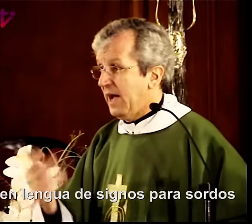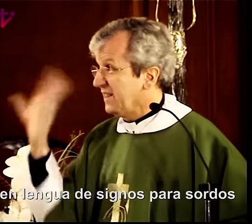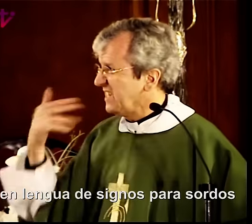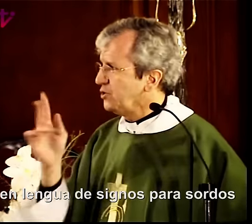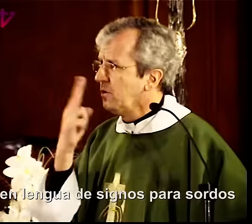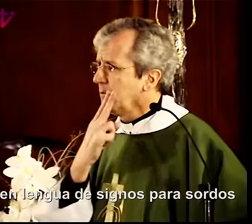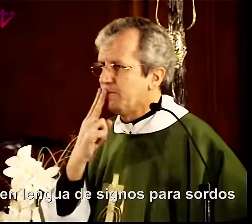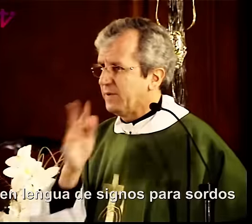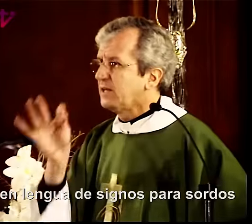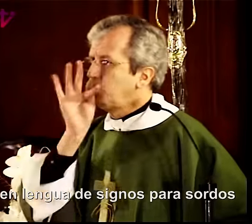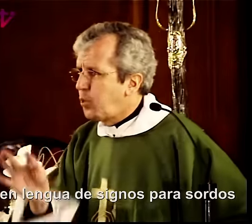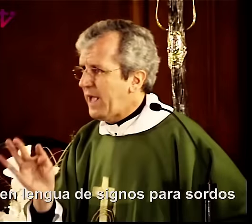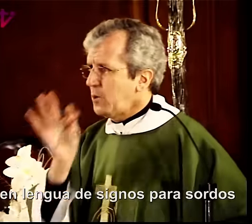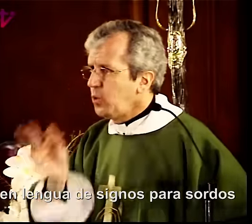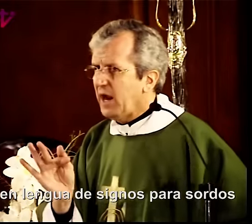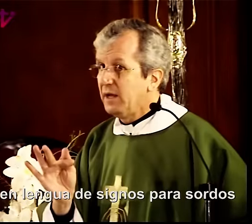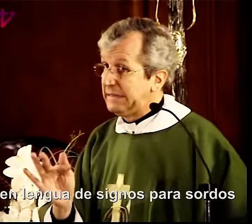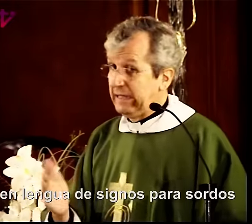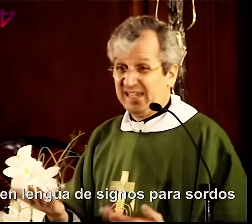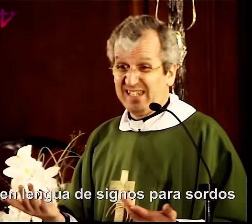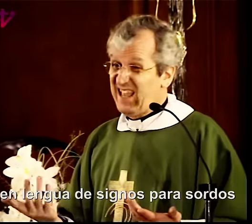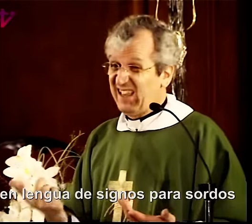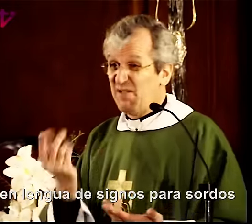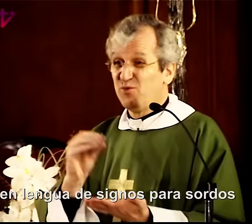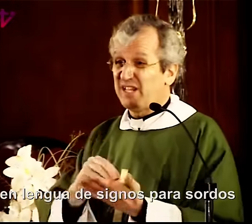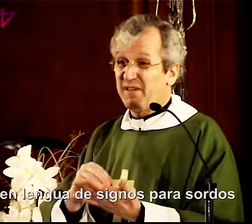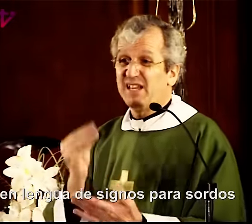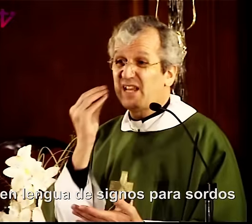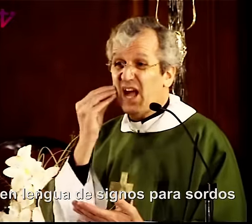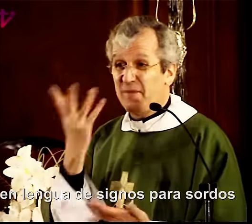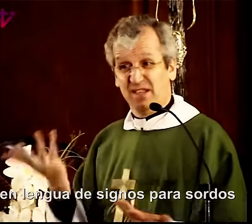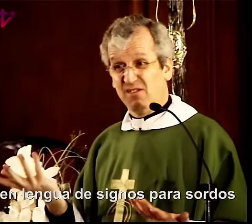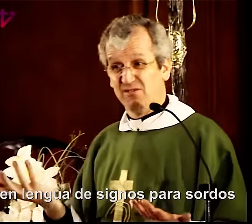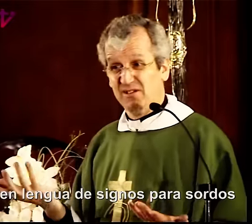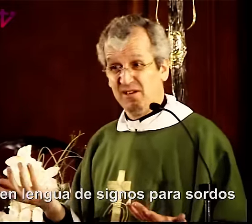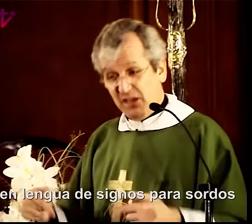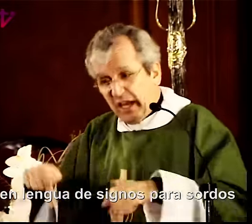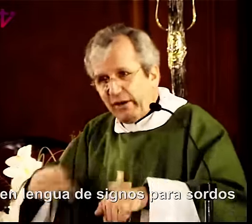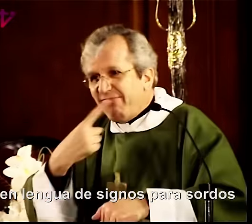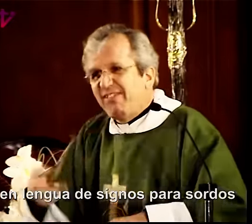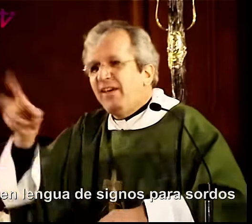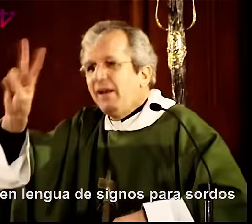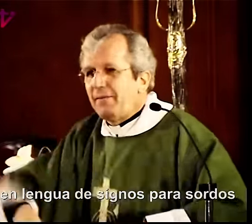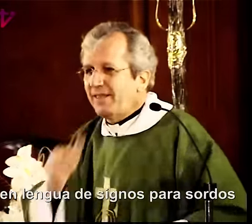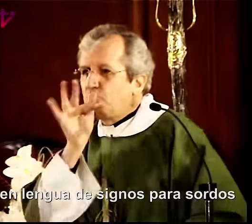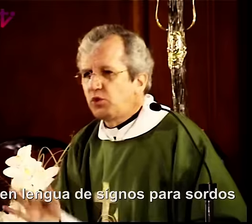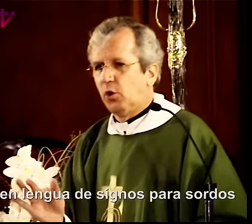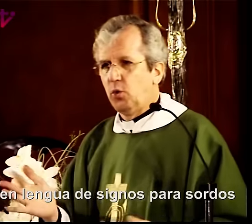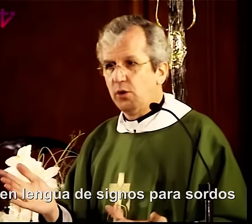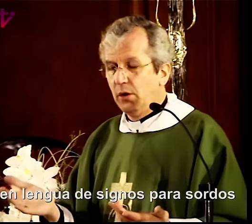Antes de hecho, comprometerse, jurar. Señal de que muchas veces ha mentido y que ahora dice la verdad, te lo juro. No,